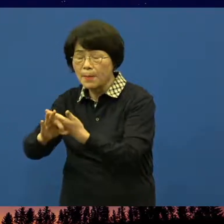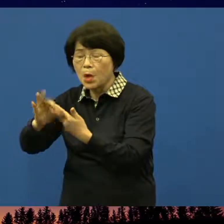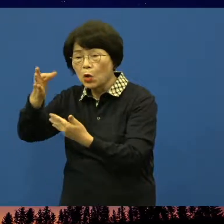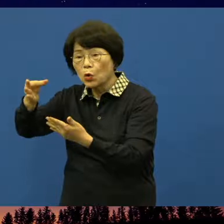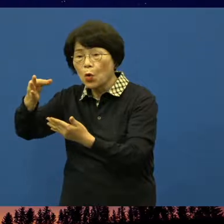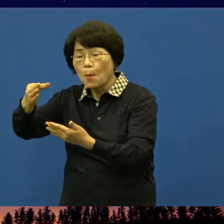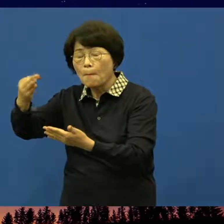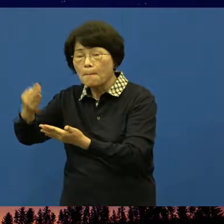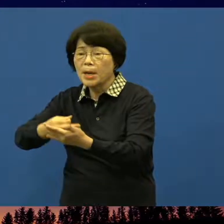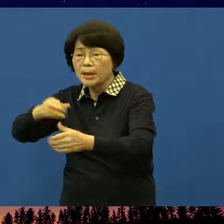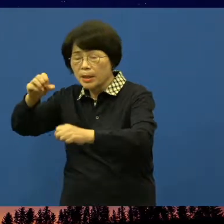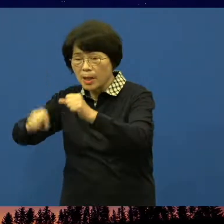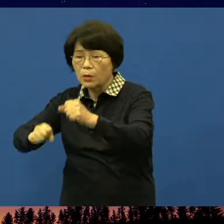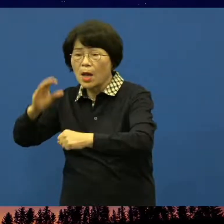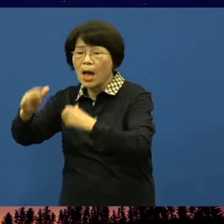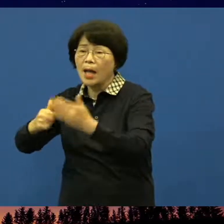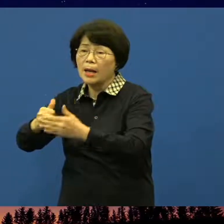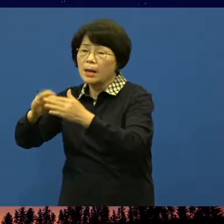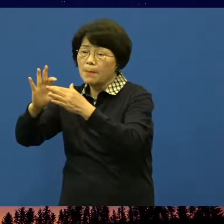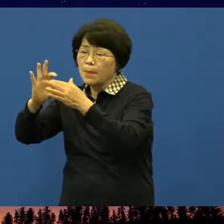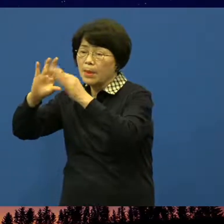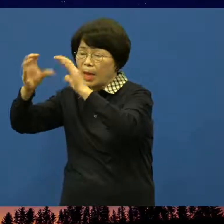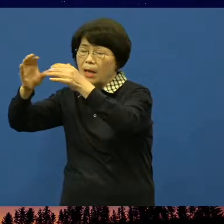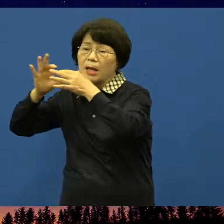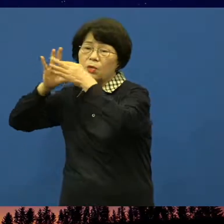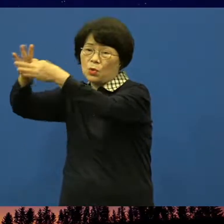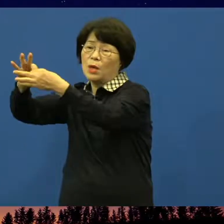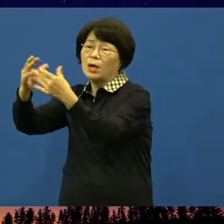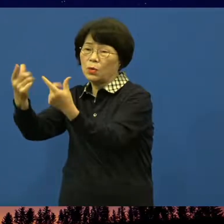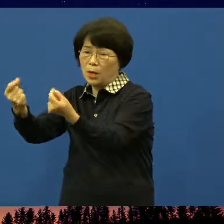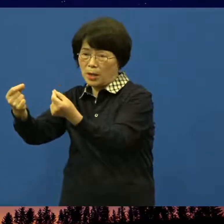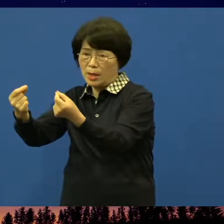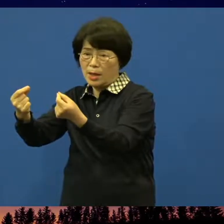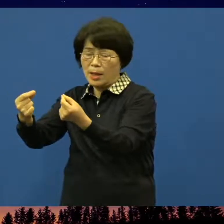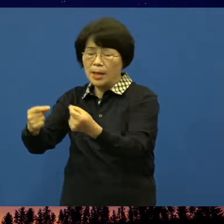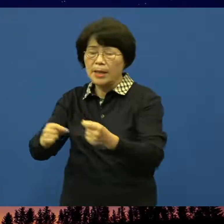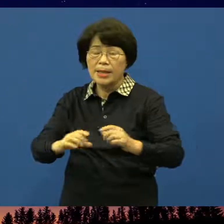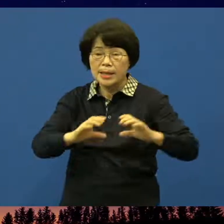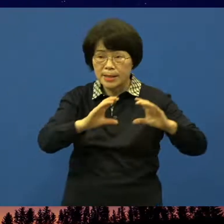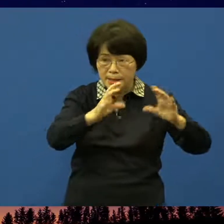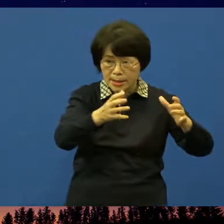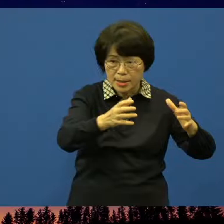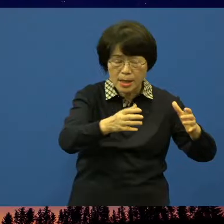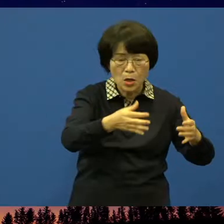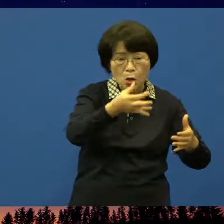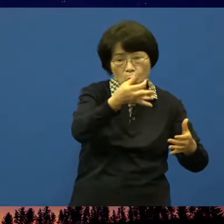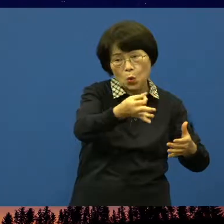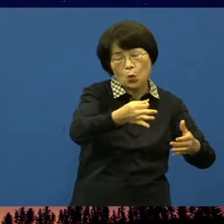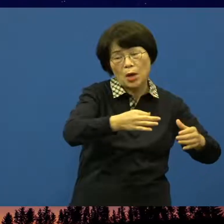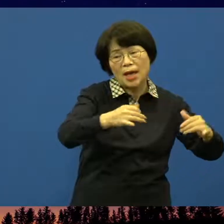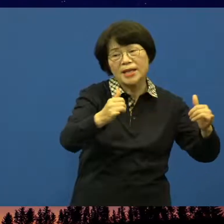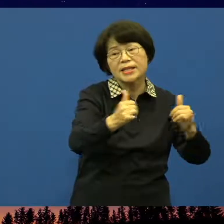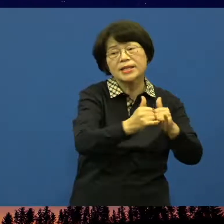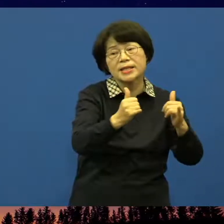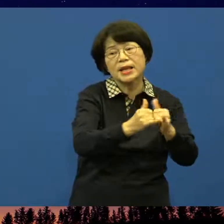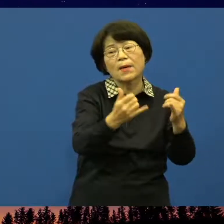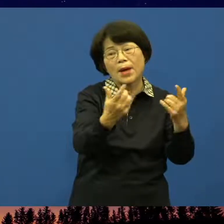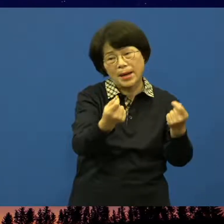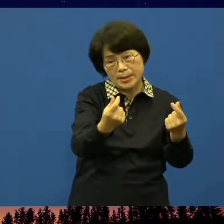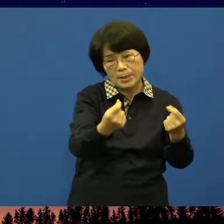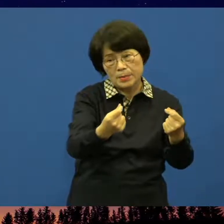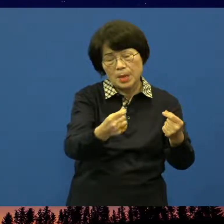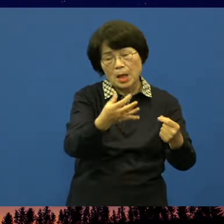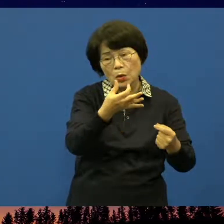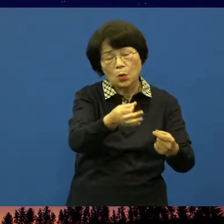버는 행위 자체도 하늘에 속한 것이 되죠. 여러분, 오늘 이 시대는 이 돈의 전쟁, 쩐의 전쟁이잖아요. 여러분, 이